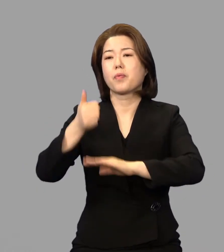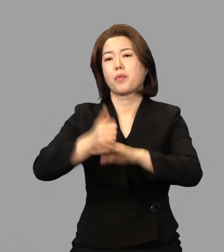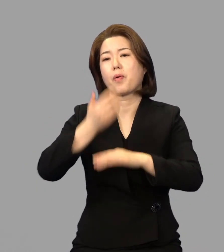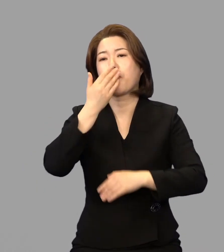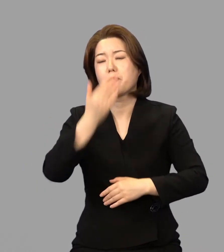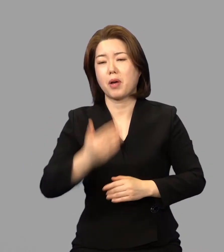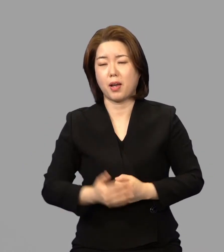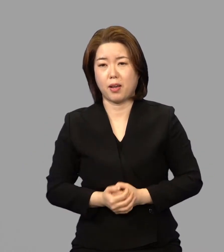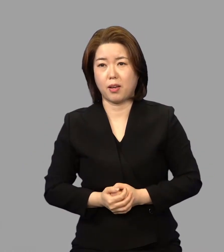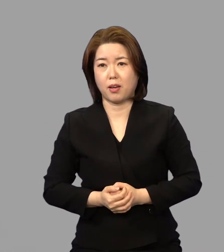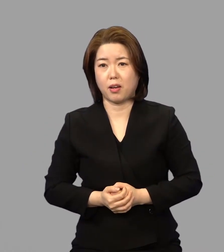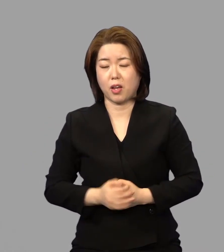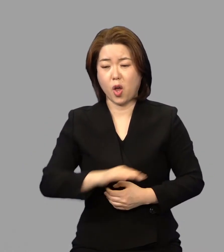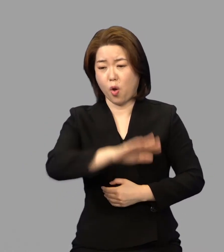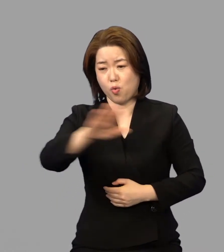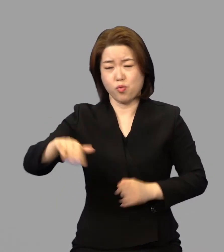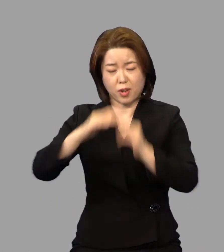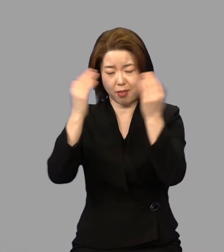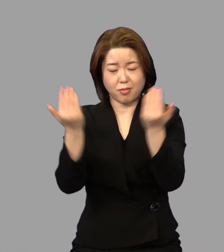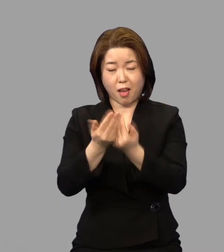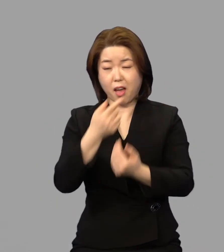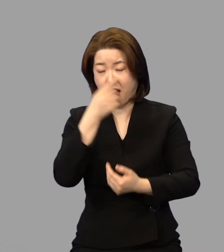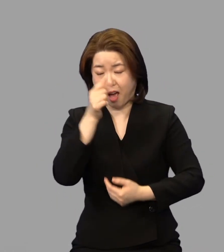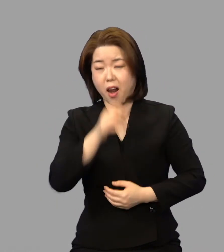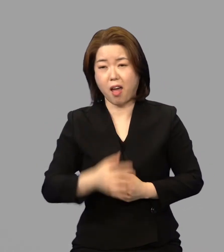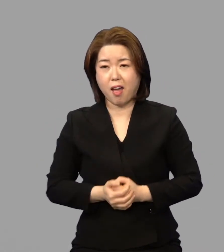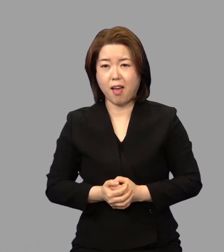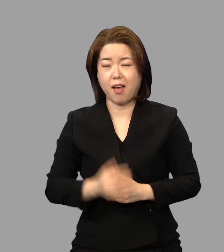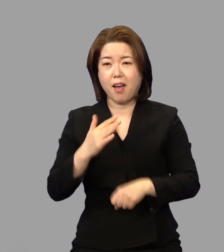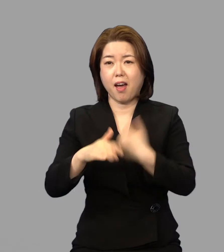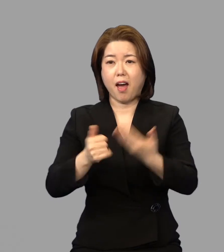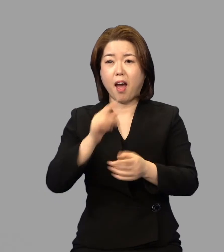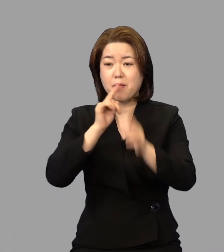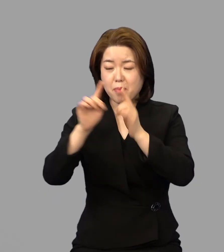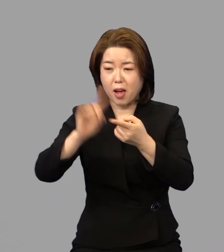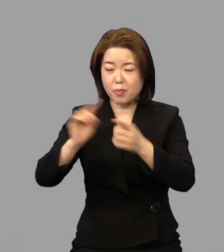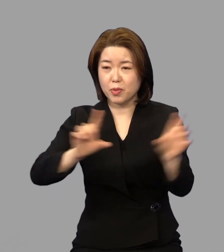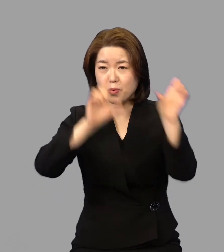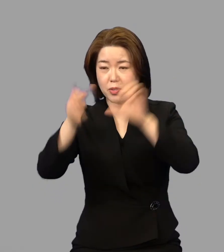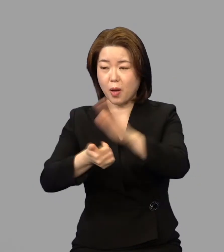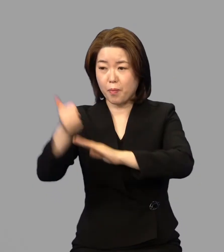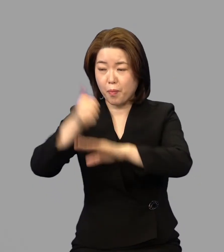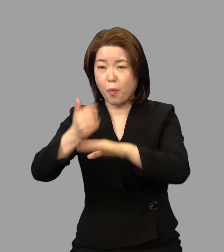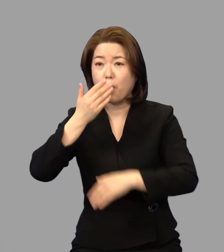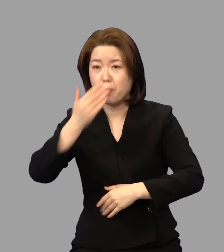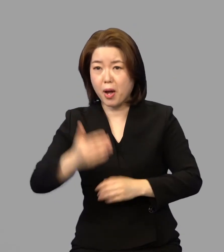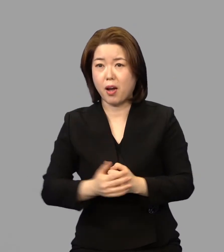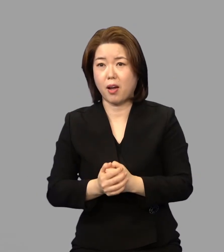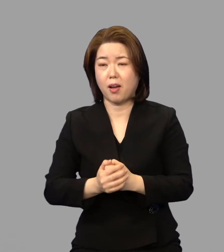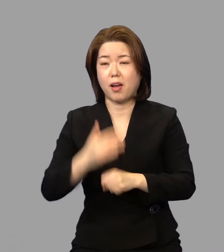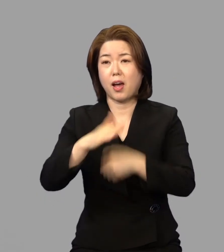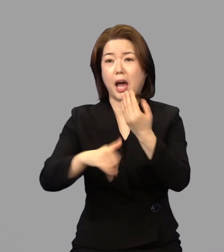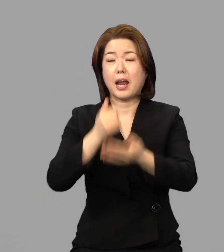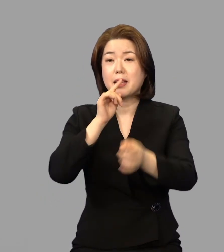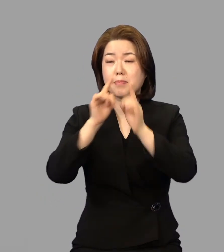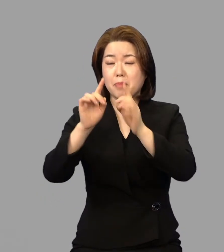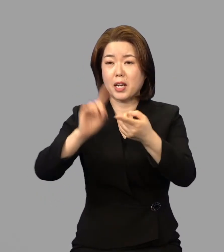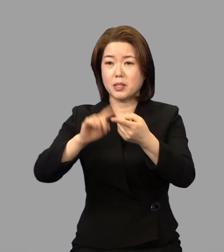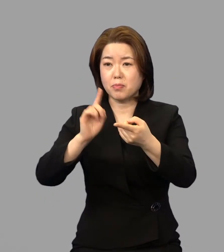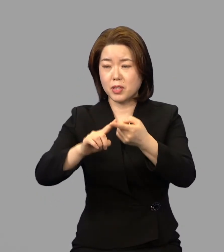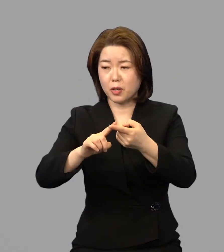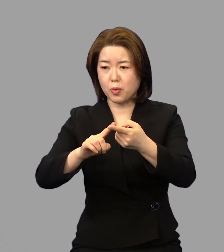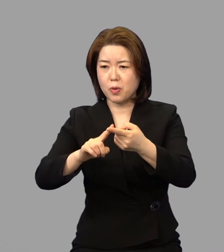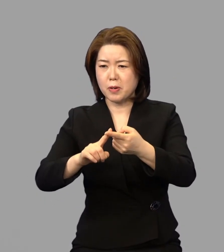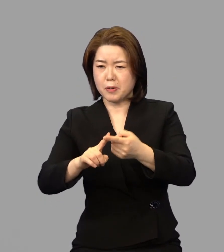여러분, 우리가 다 아는 내용이에요. 하나님의 말씀대로 살면 성공한다. 하나님의 말씀에 순종하면 반드시